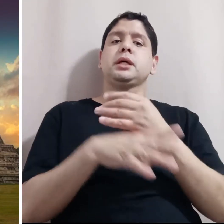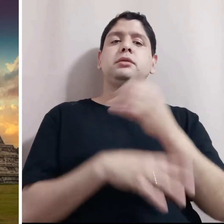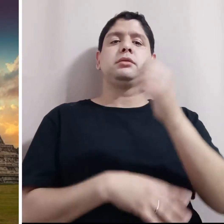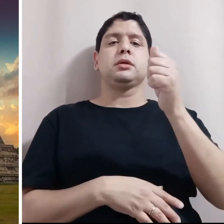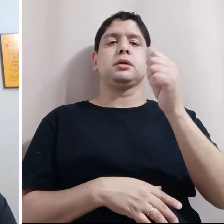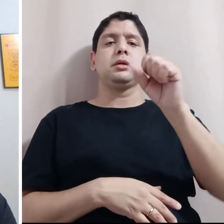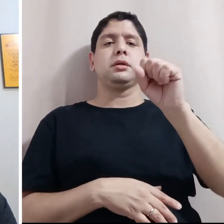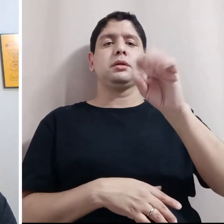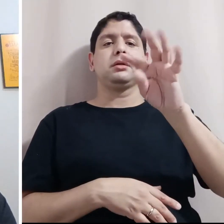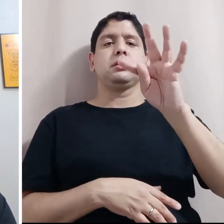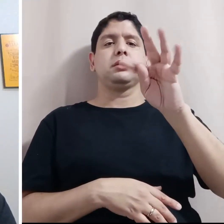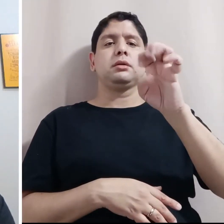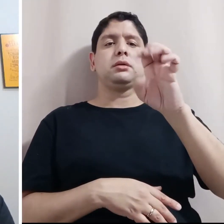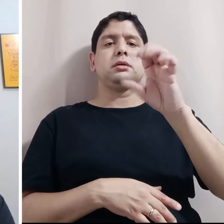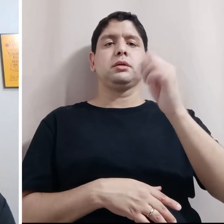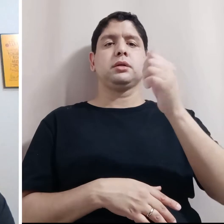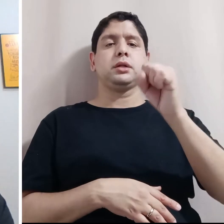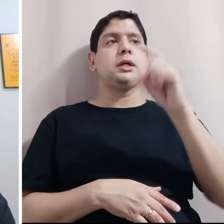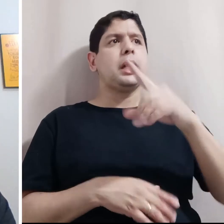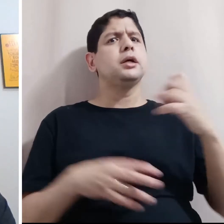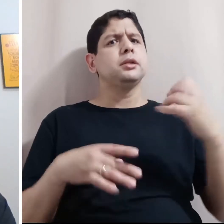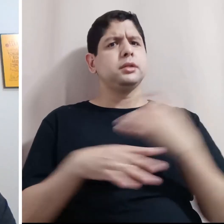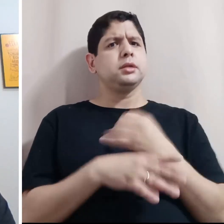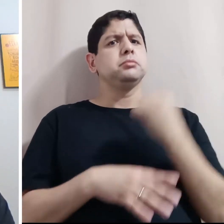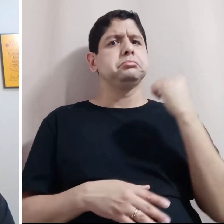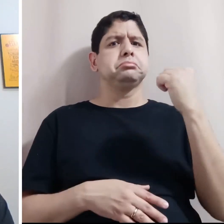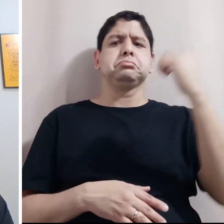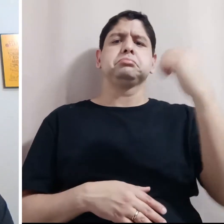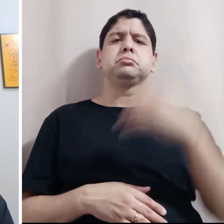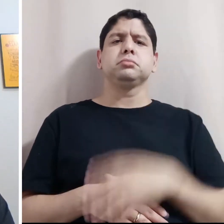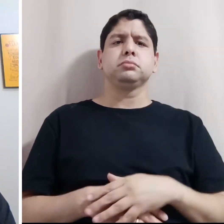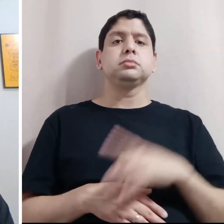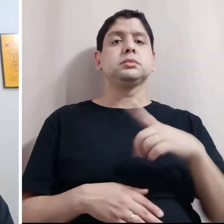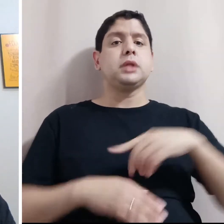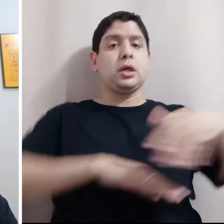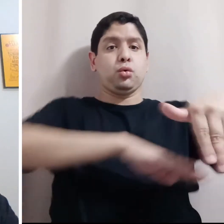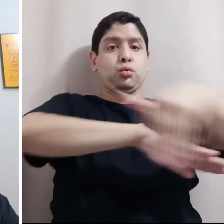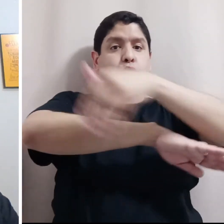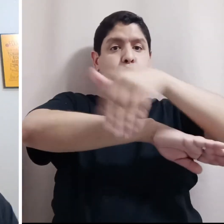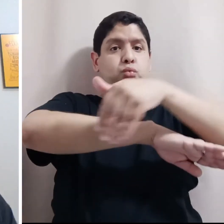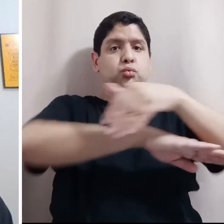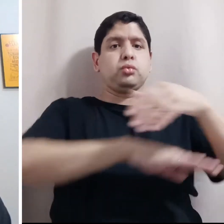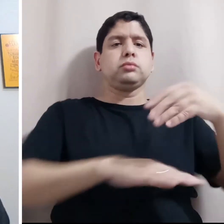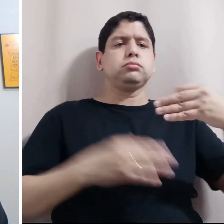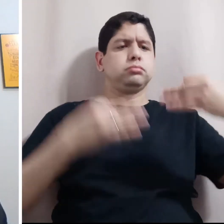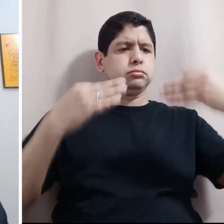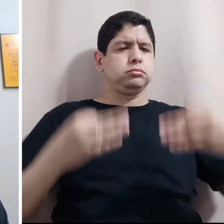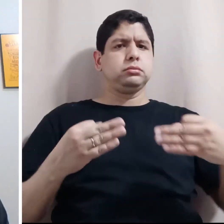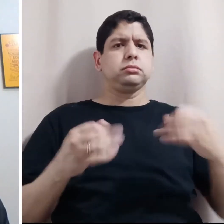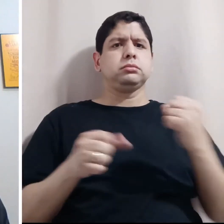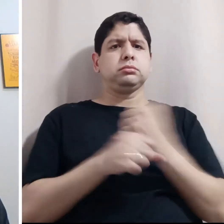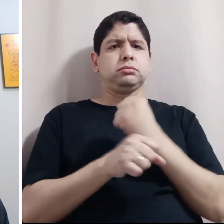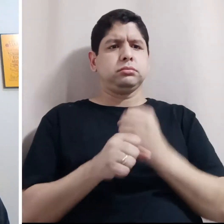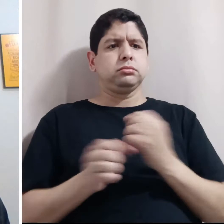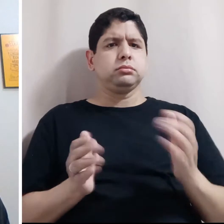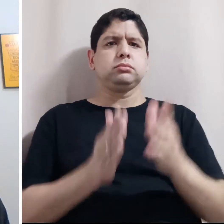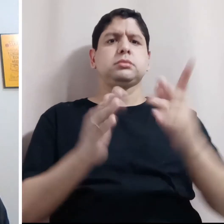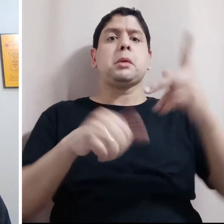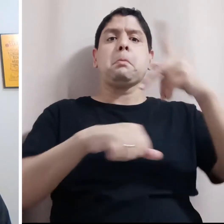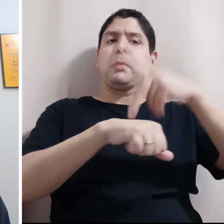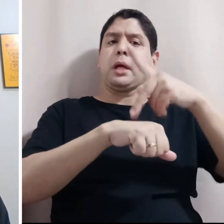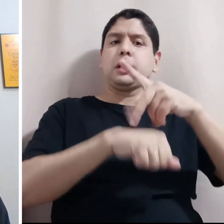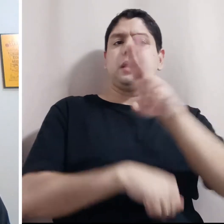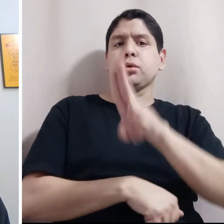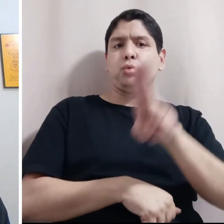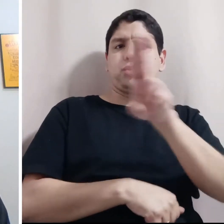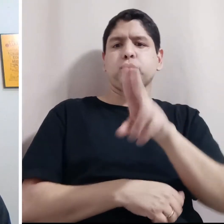dos astecas, né, dos incas, eram cidades super organizadas, né, com ruas calçadas, né, com construções